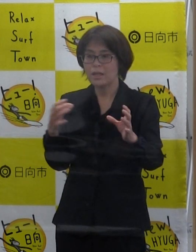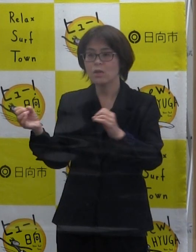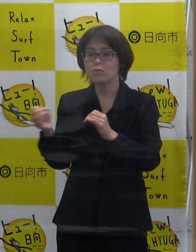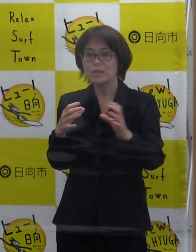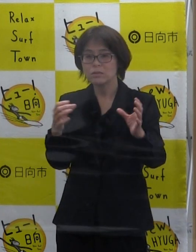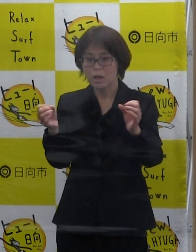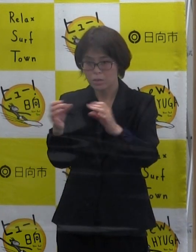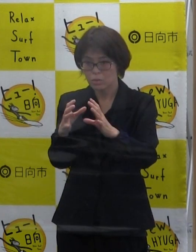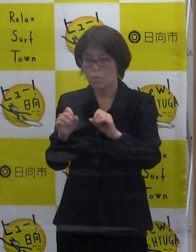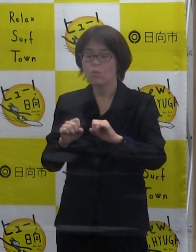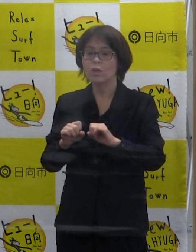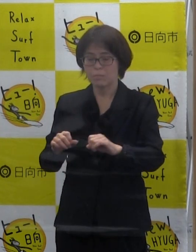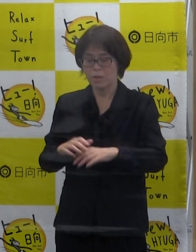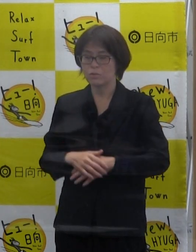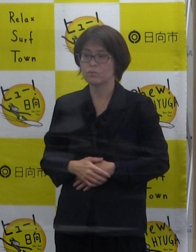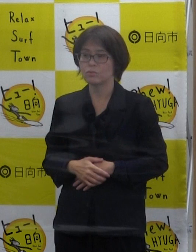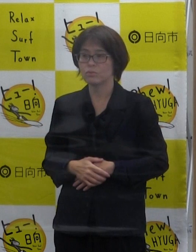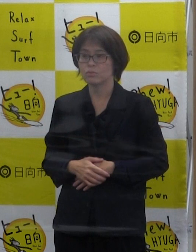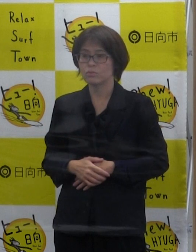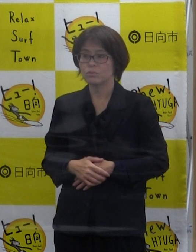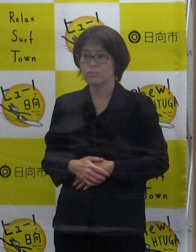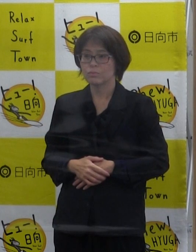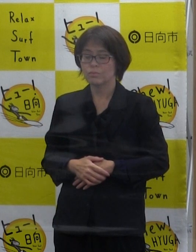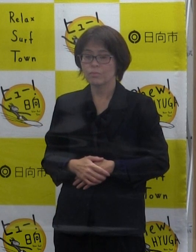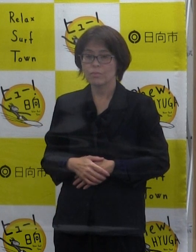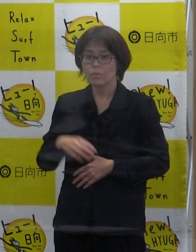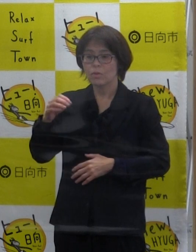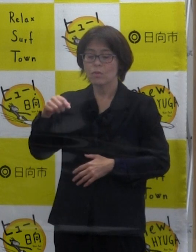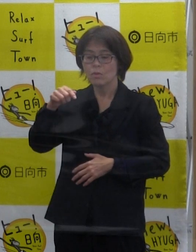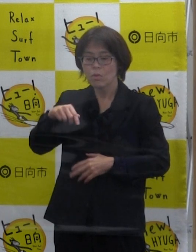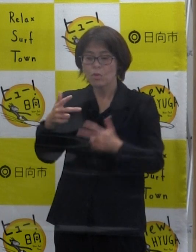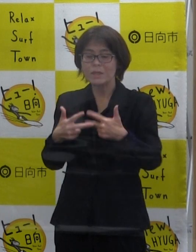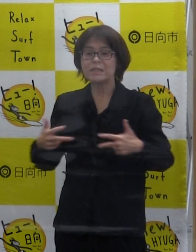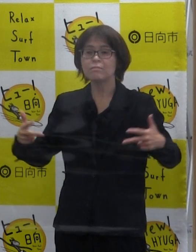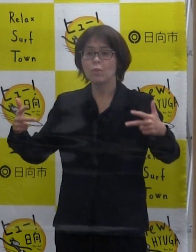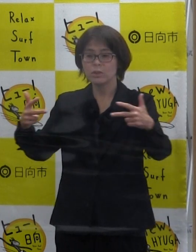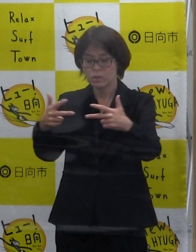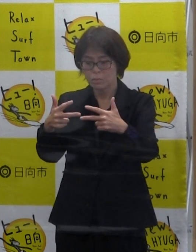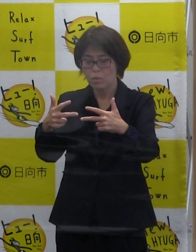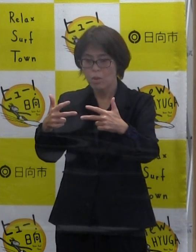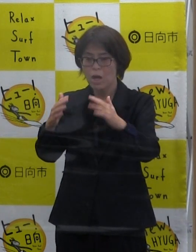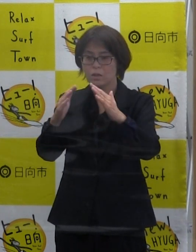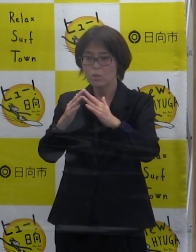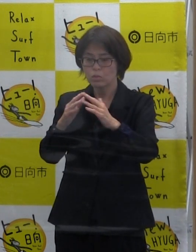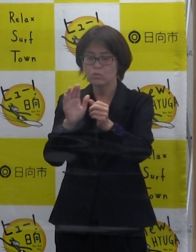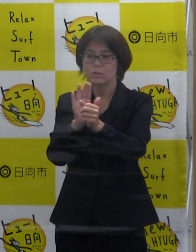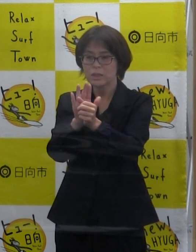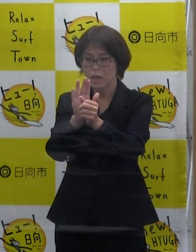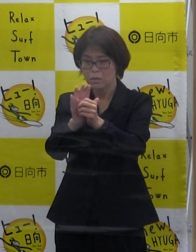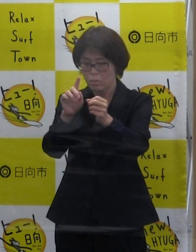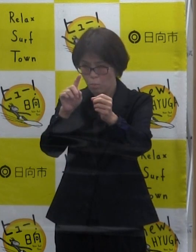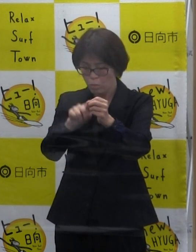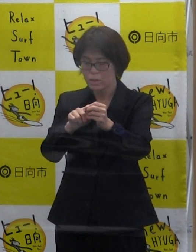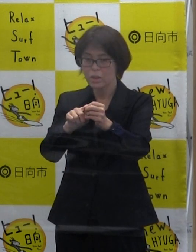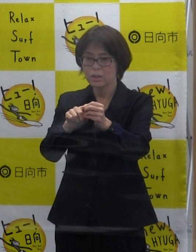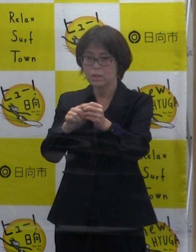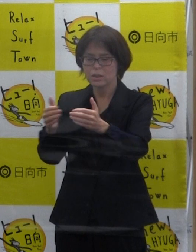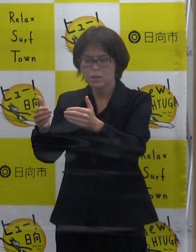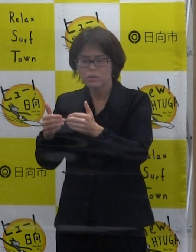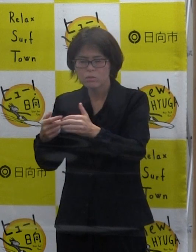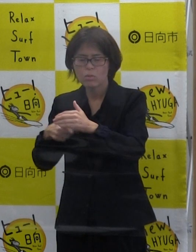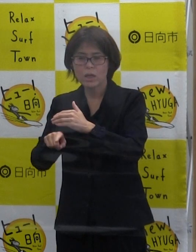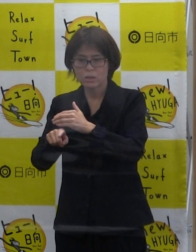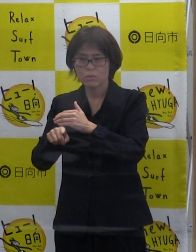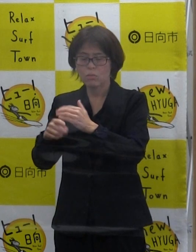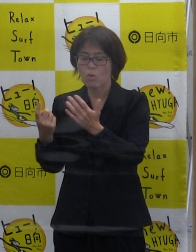を行いたいと考えております。本シンポジウムは居住支援の目的や必要性を参加者と共